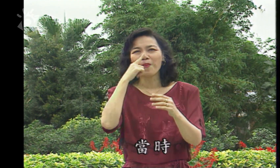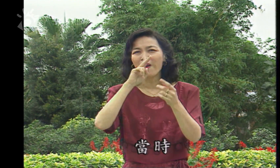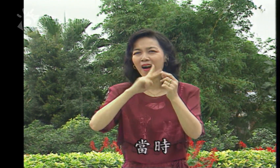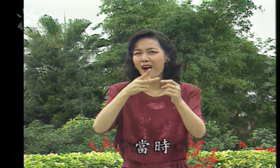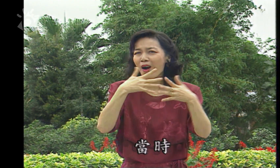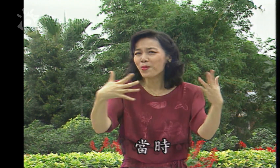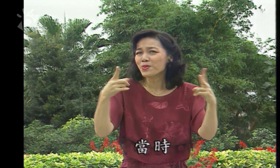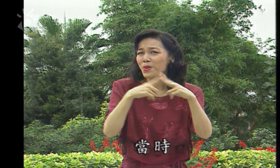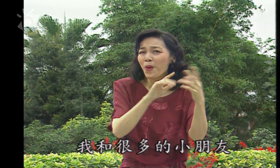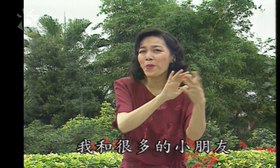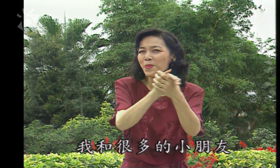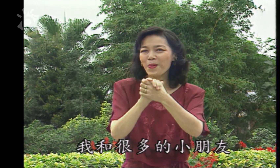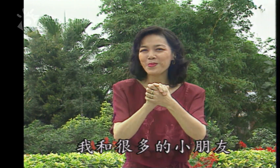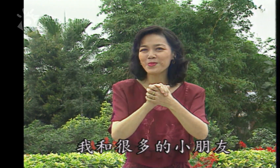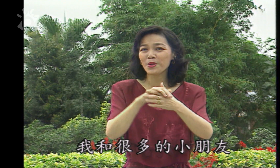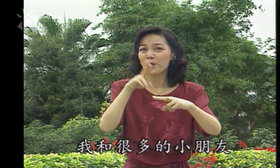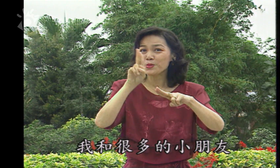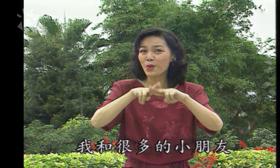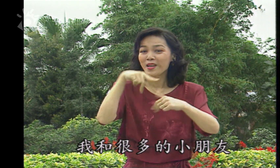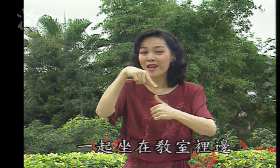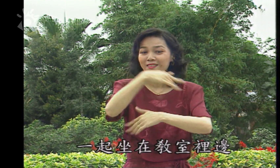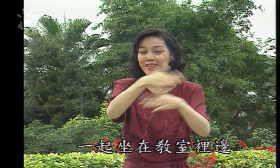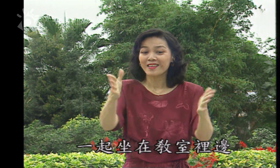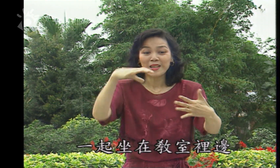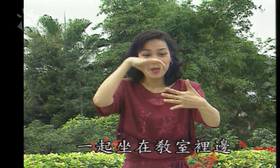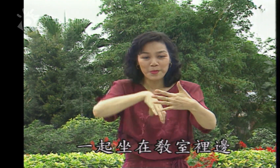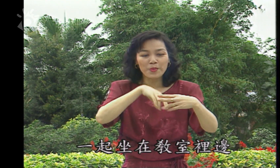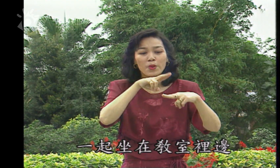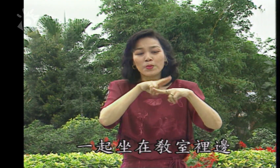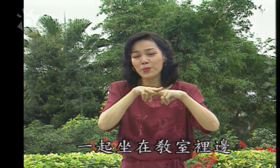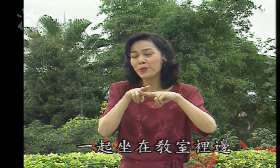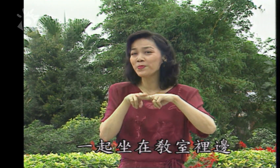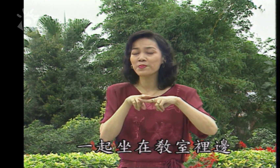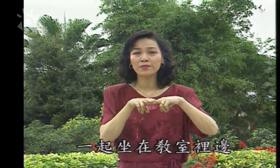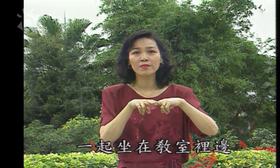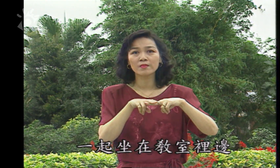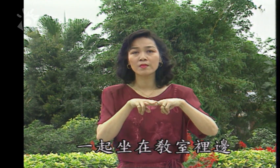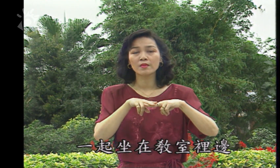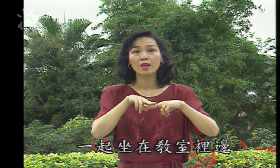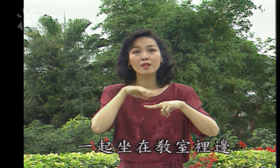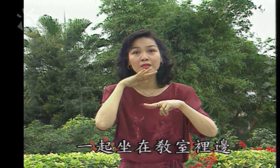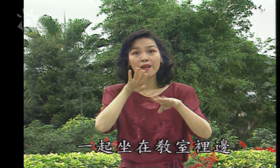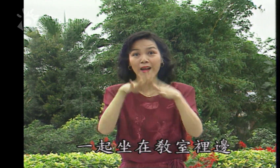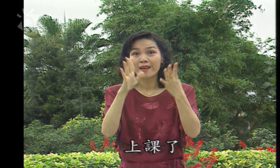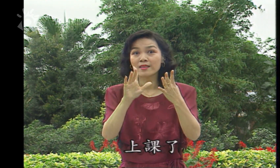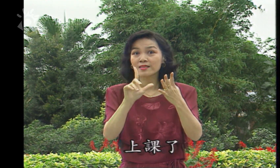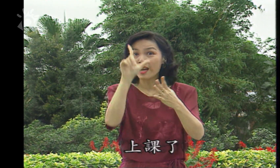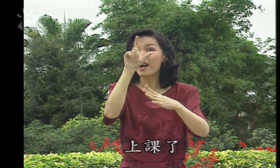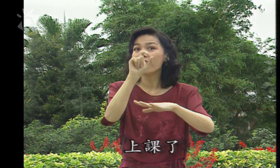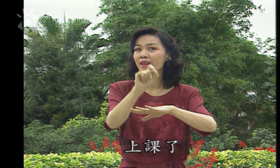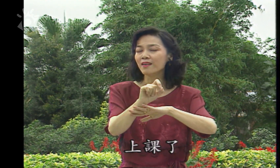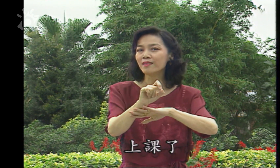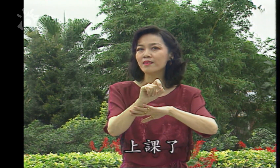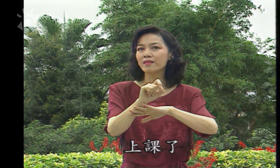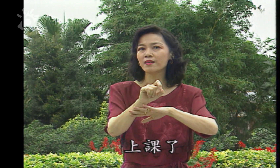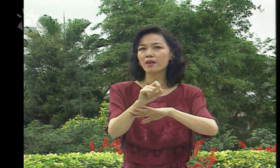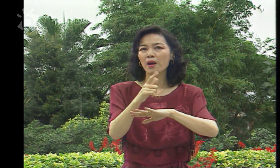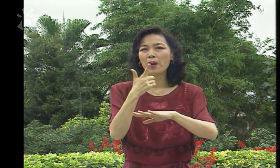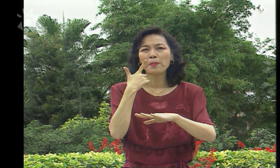时我和很多的小朋友一起坐在教室里边上课啦。爸爸